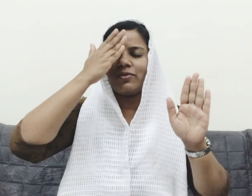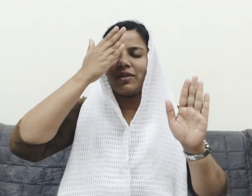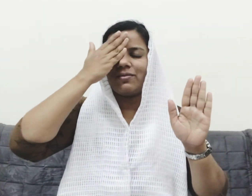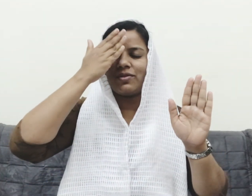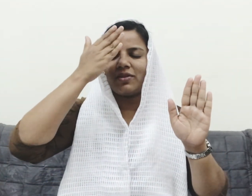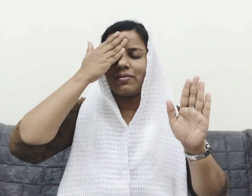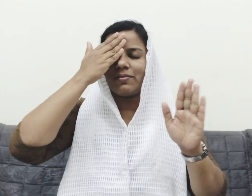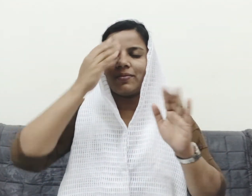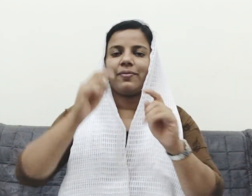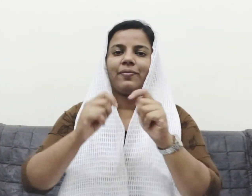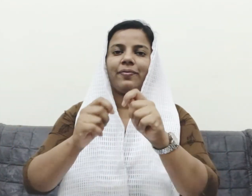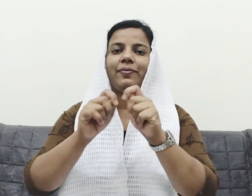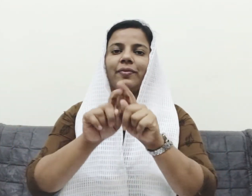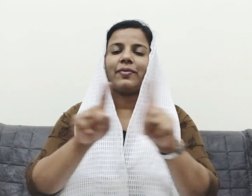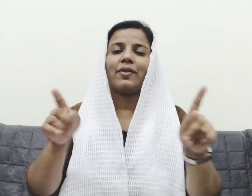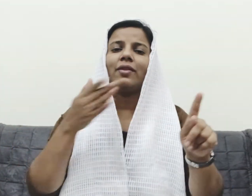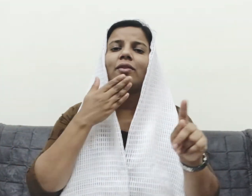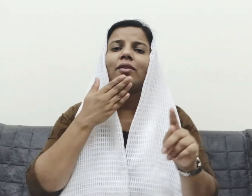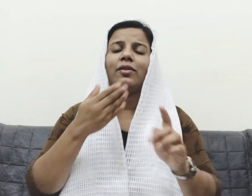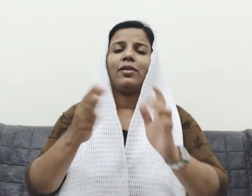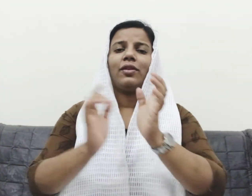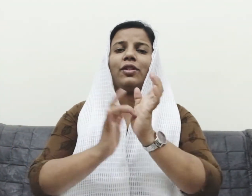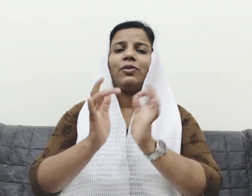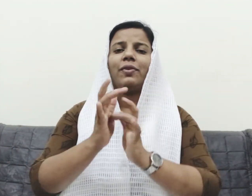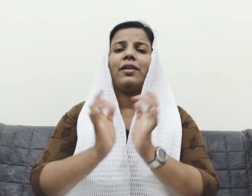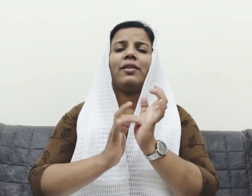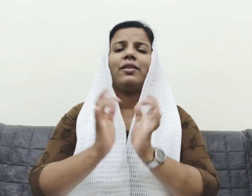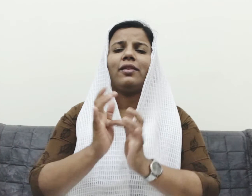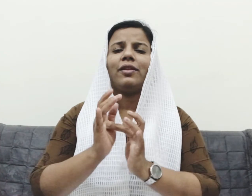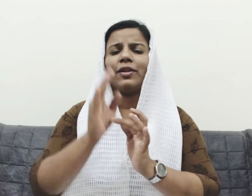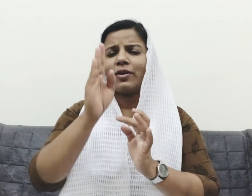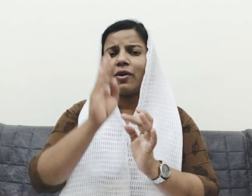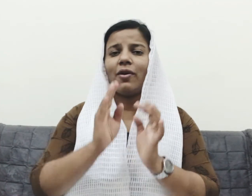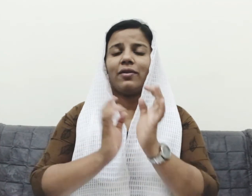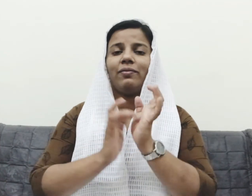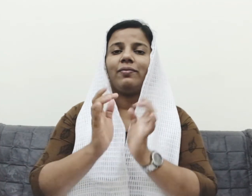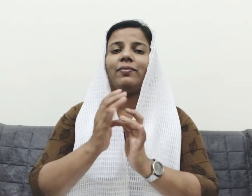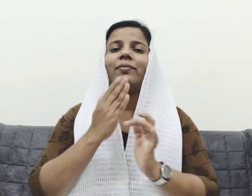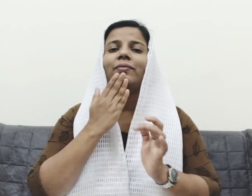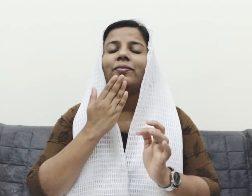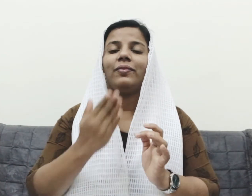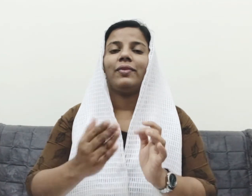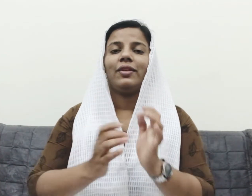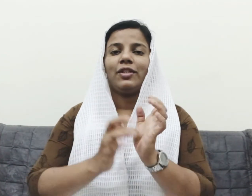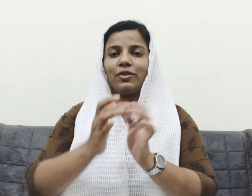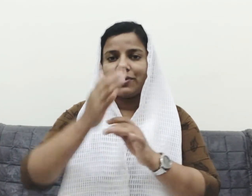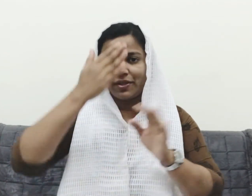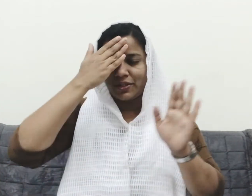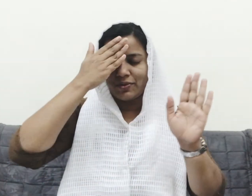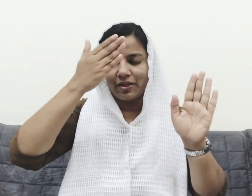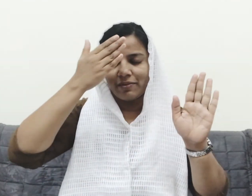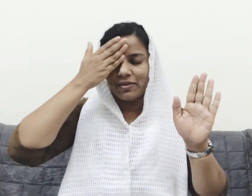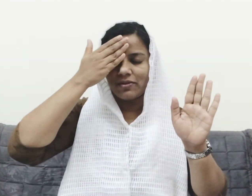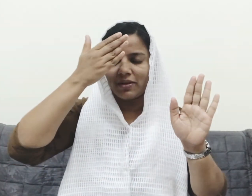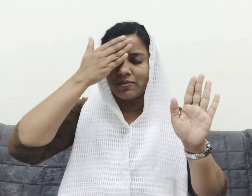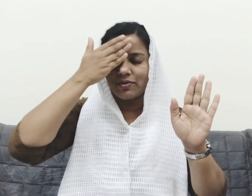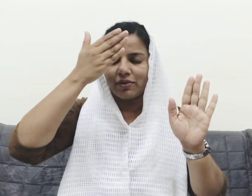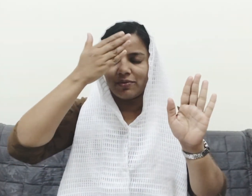പിതാവേ. ഹല്ലേലൂയ. നന്ദി പിതാവേ, നന്ദി പിതാവേ, നന്ദി അപ്പ, നന്ദി അപ്പ. ഞങ്ങളങ്ങനെ സ്തുതിക്കുന്നു, സ്തോത്രം ചെയ്യുന്നു, സ്തോത്രം ചെയ്യുന്നു, സ്തോത്രം